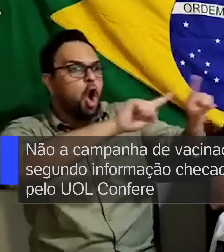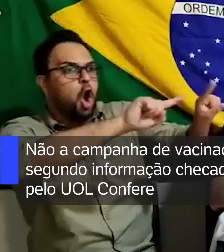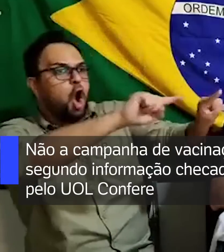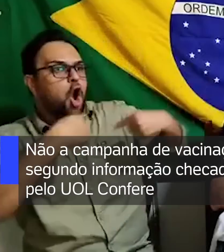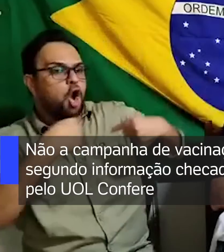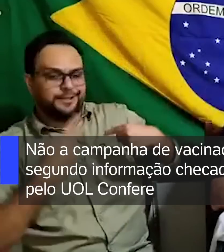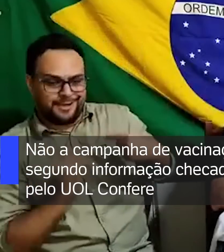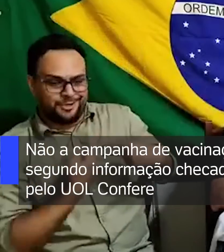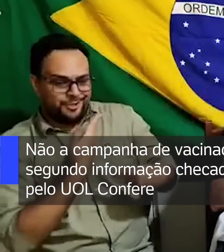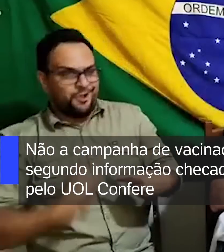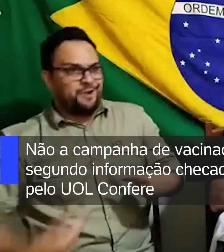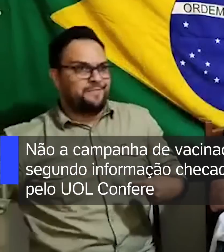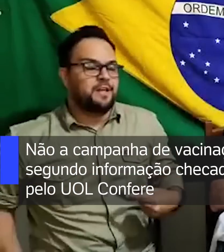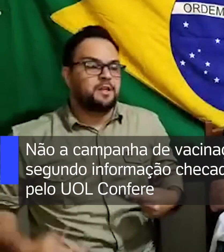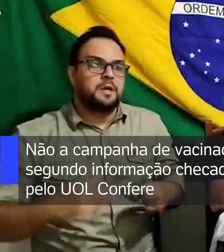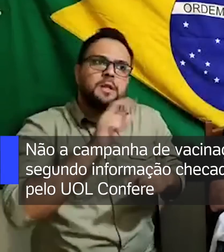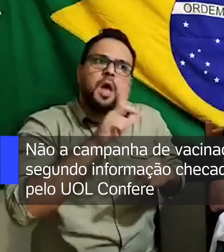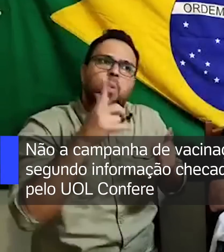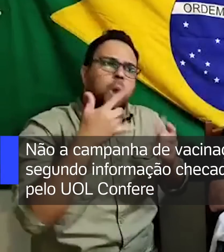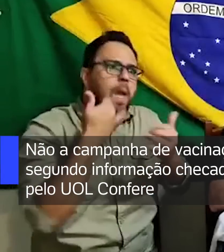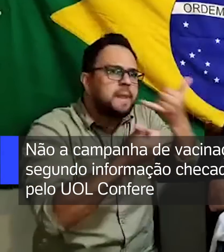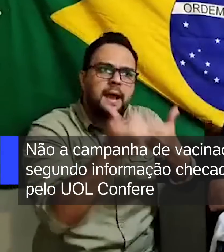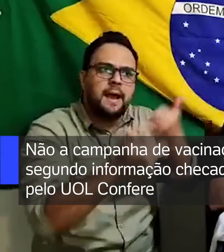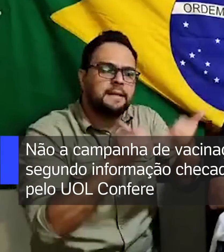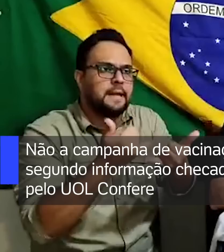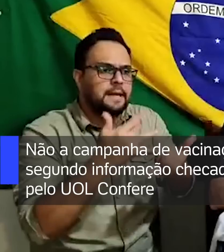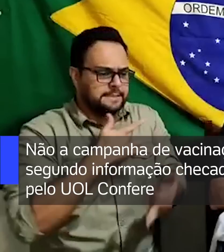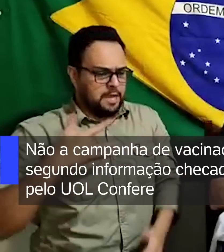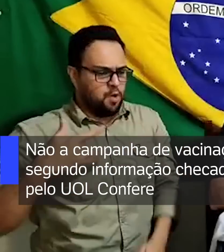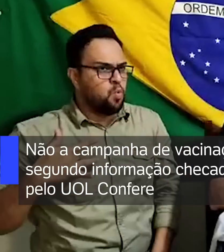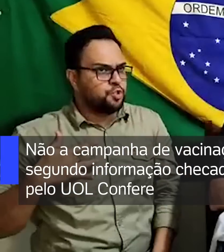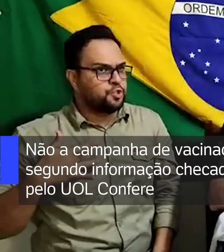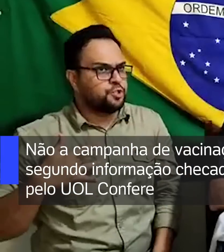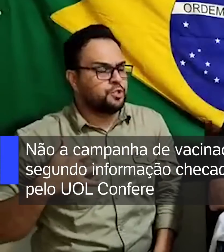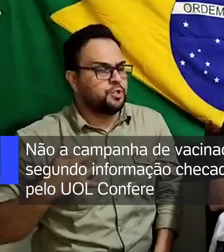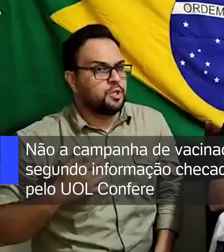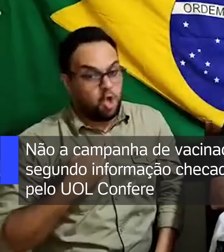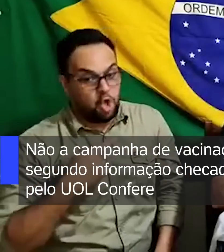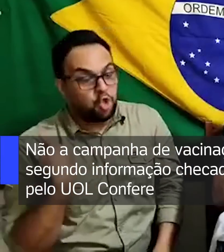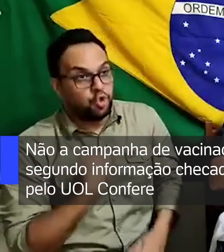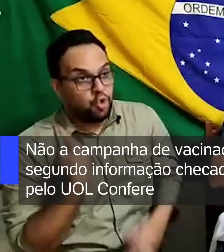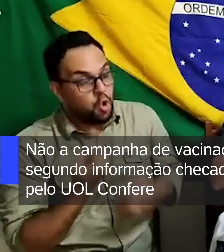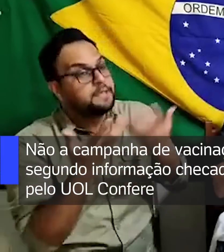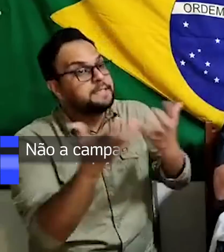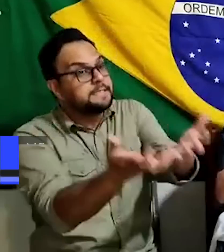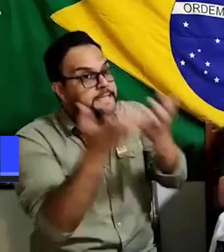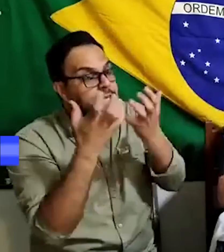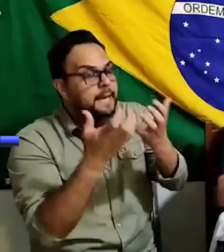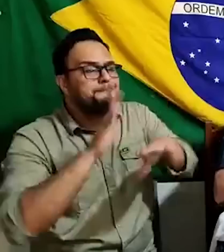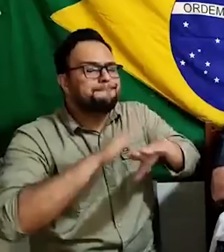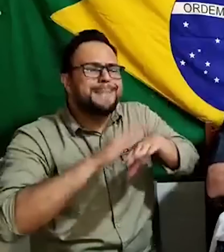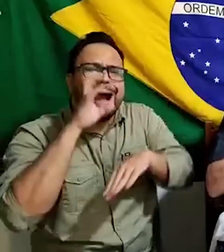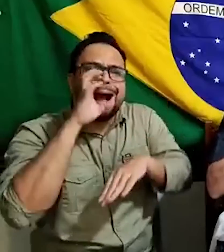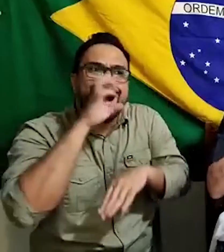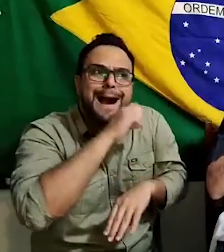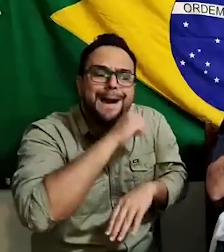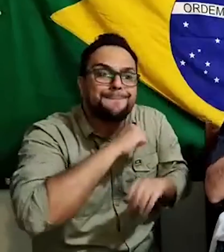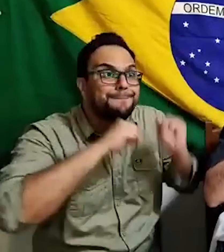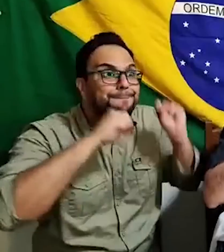governo. Então, não se brinca com essa questão de saúde. Nós queremos, o mais rápido